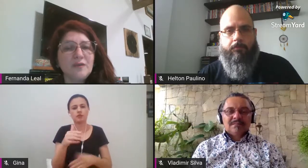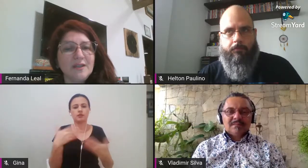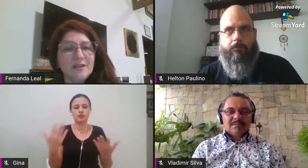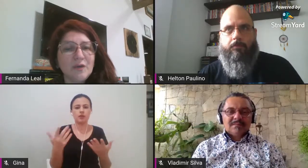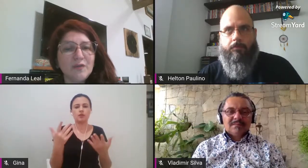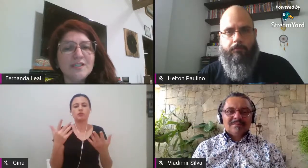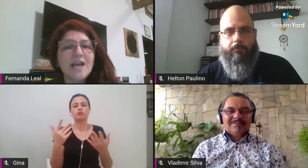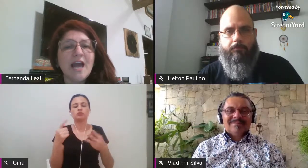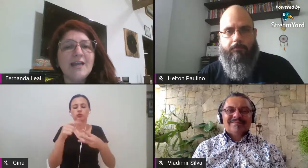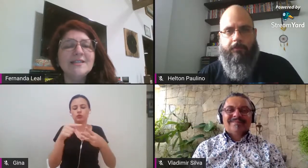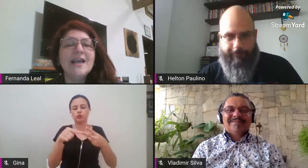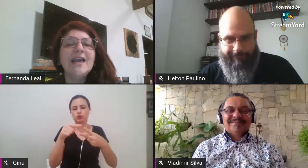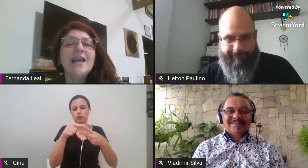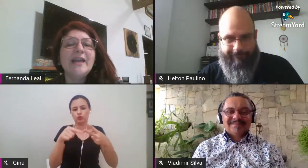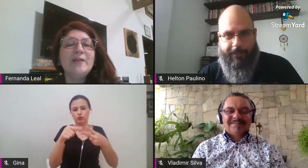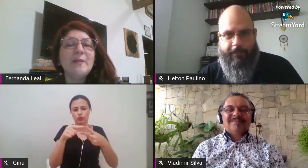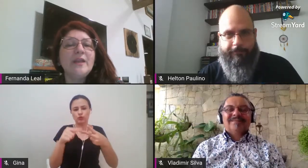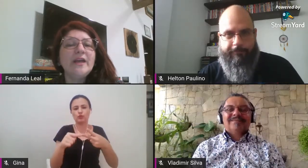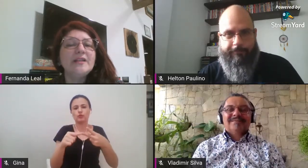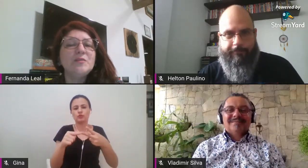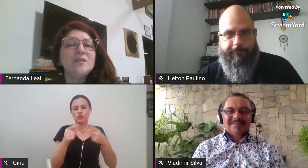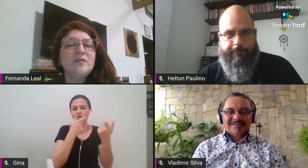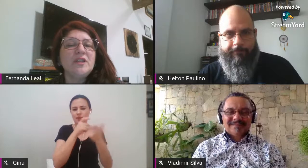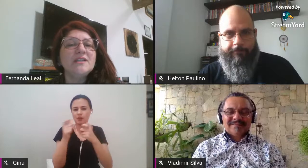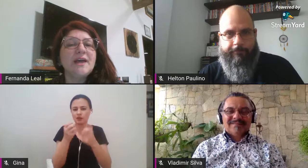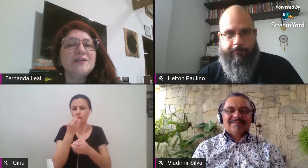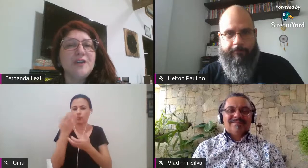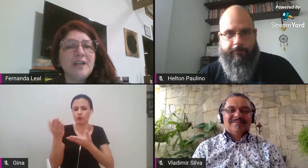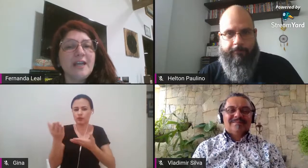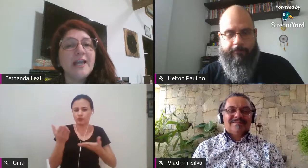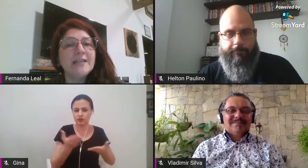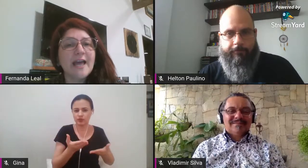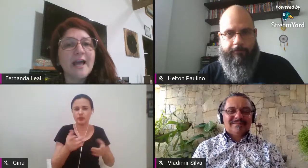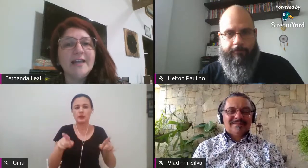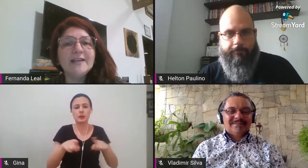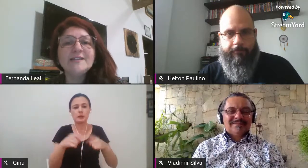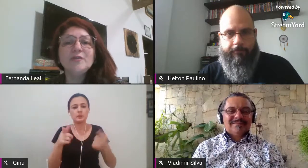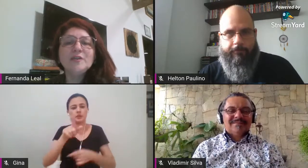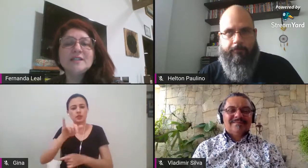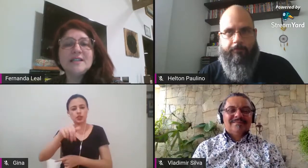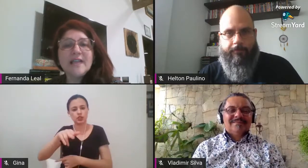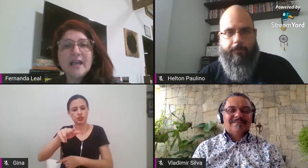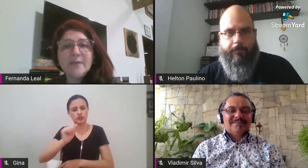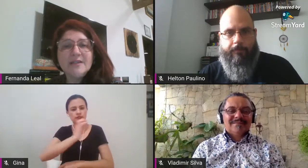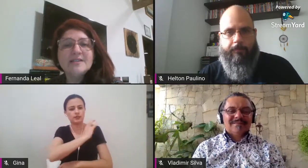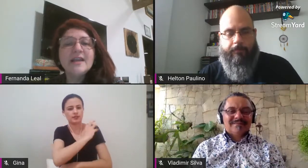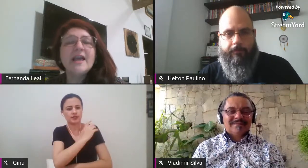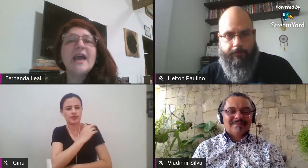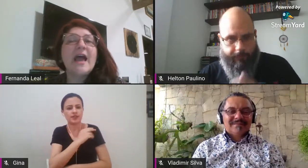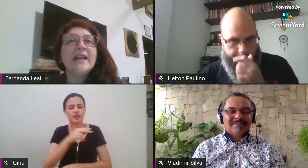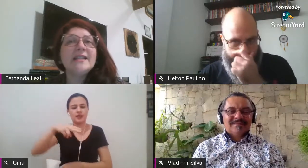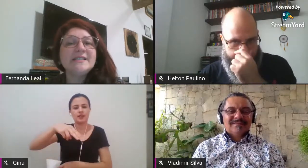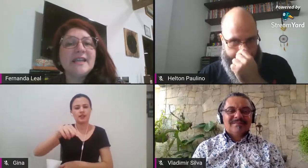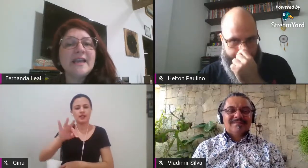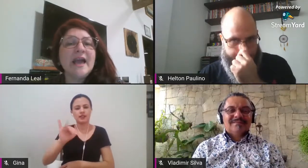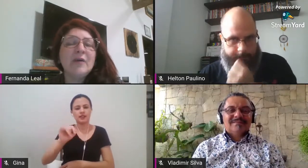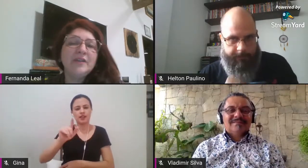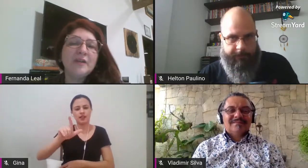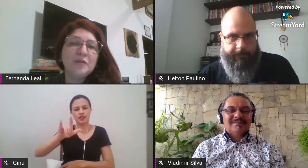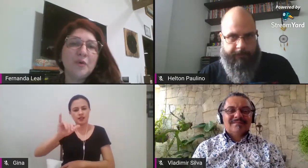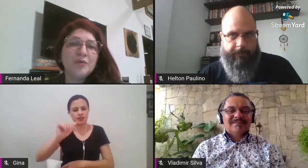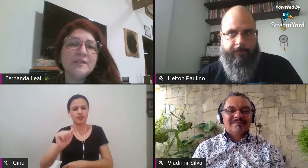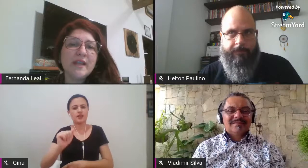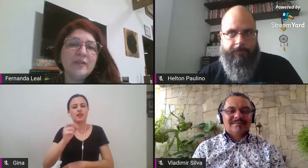as boas-vindas oficiais. Quero também dar as boas-vindas à Gina e Natália, que são nossas intérpretes. Agradecer